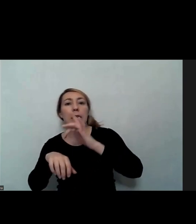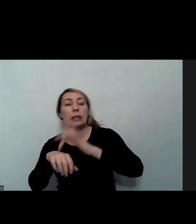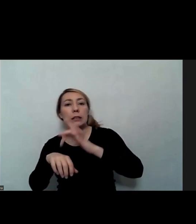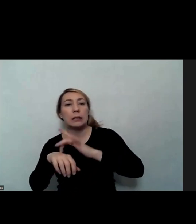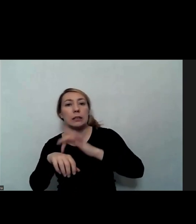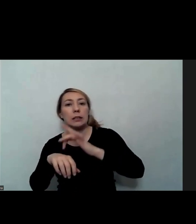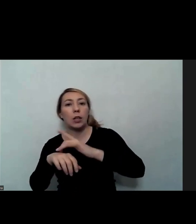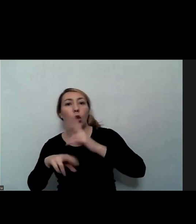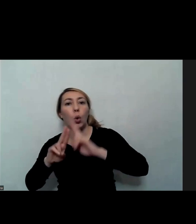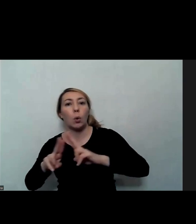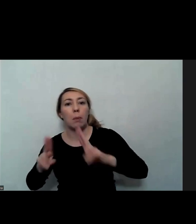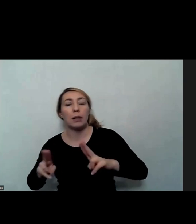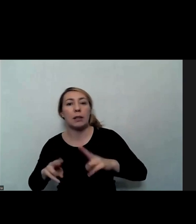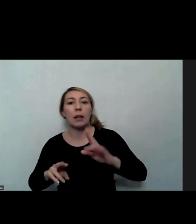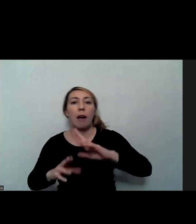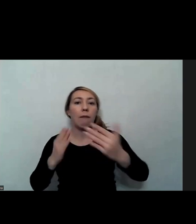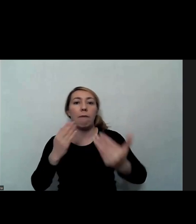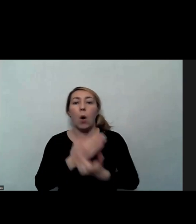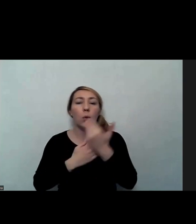niesłyszących?